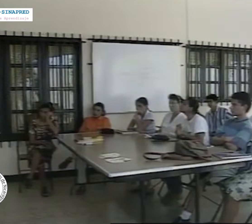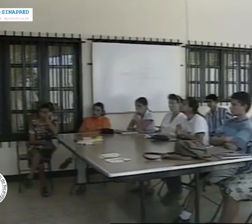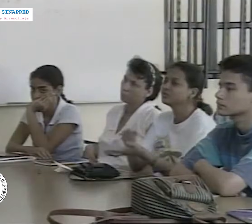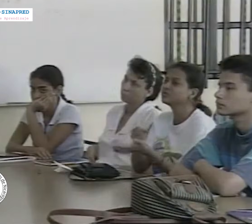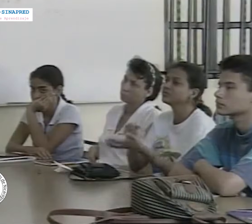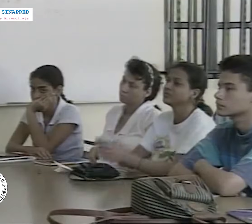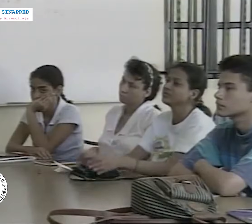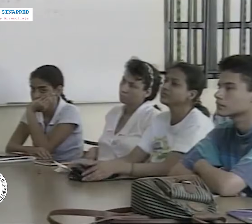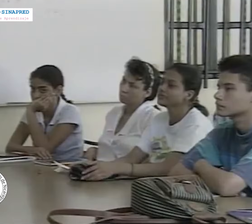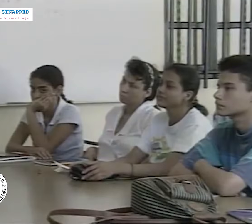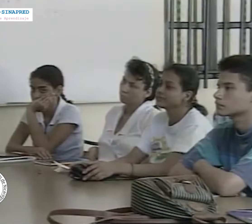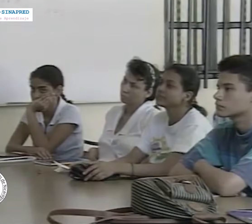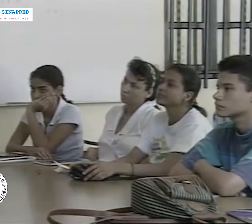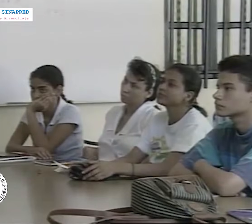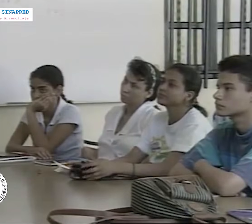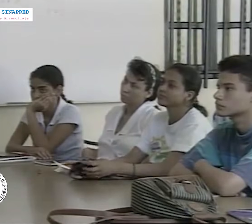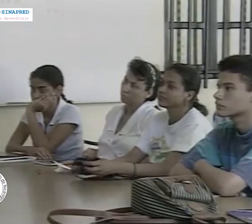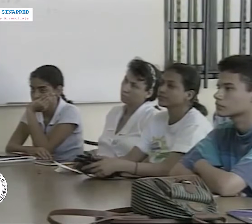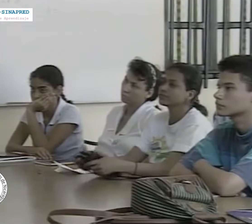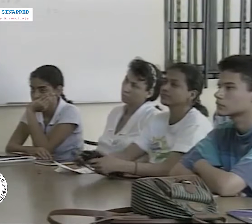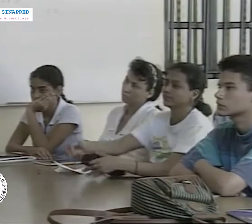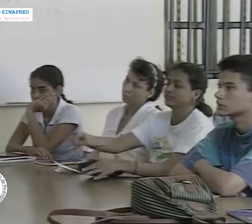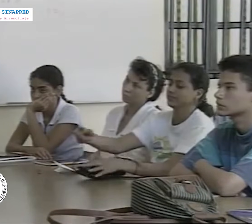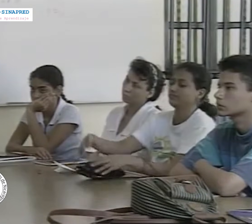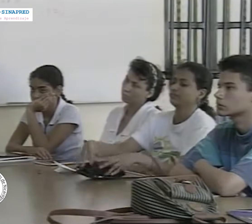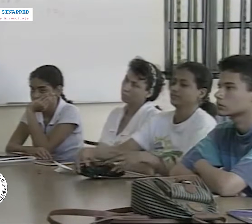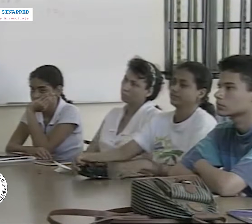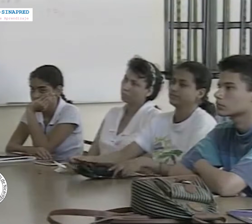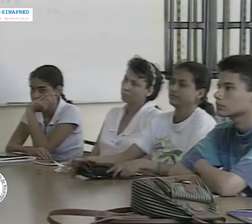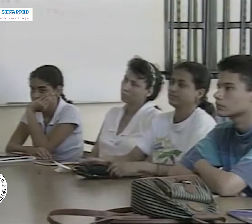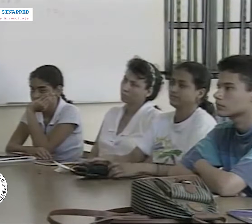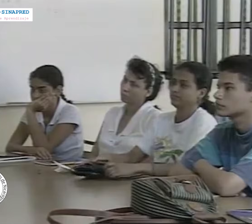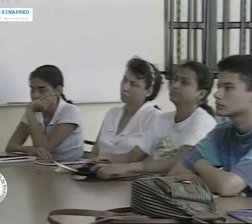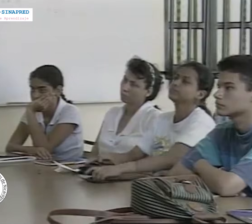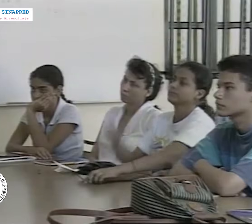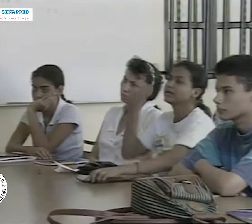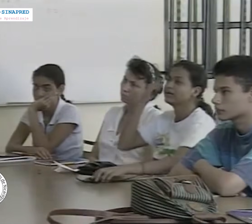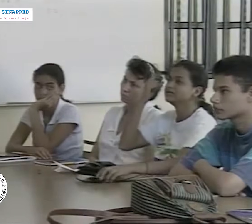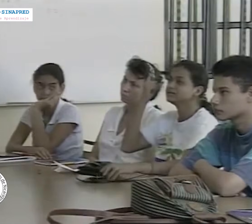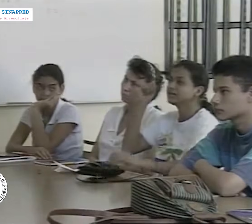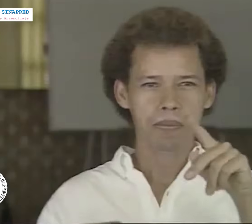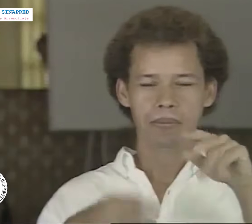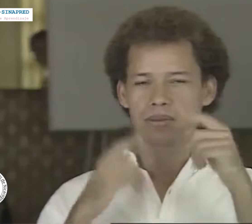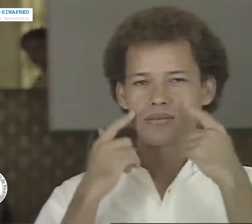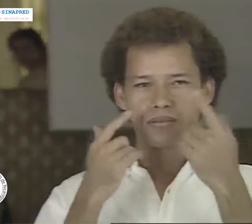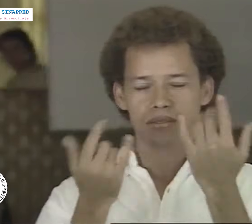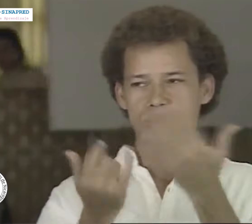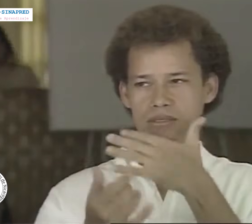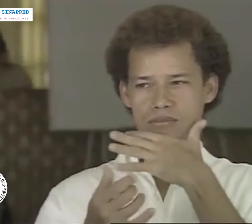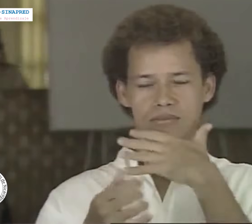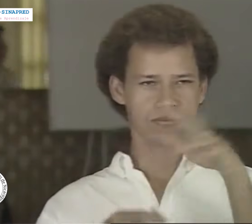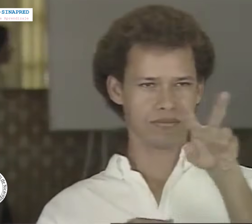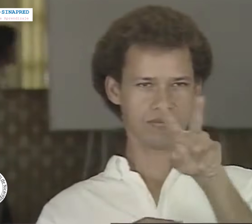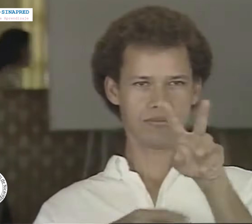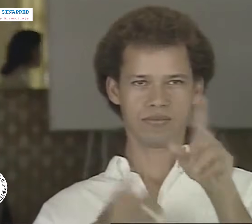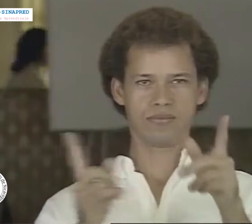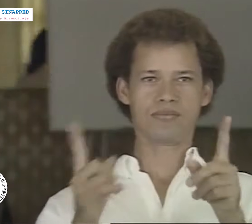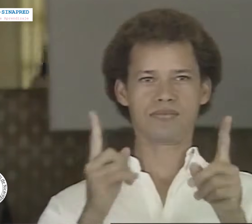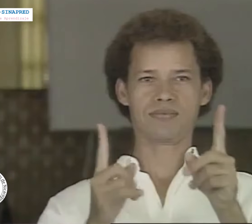haciendo algún tipo de gesto, pero comunicación en lengua de señas no existía, no había nada claro. Por